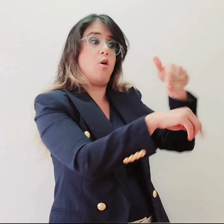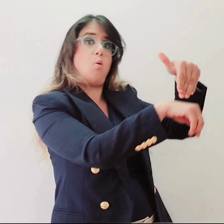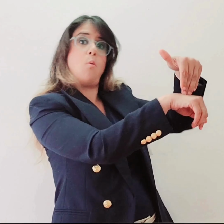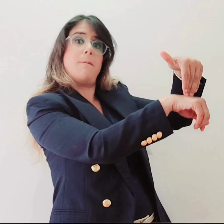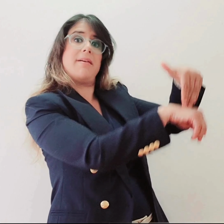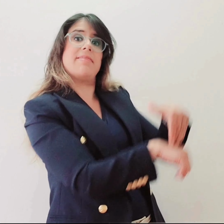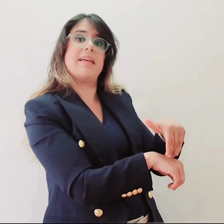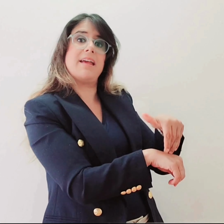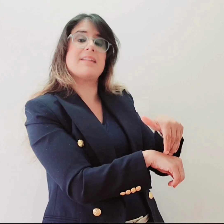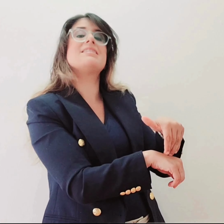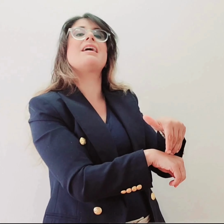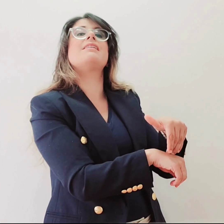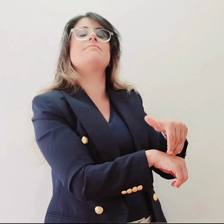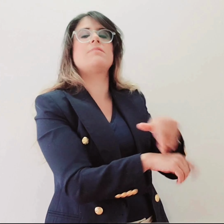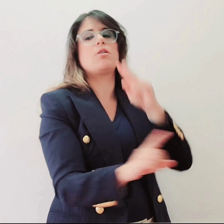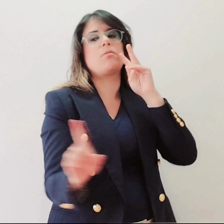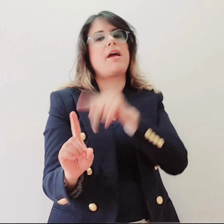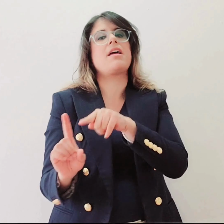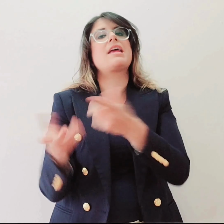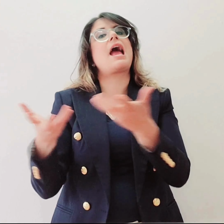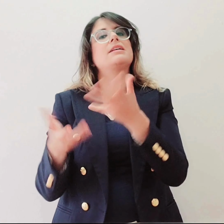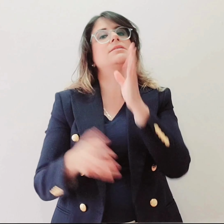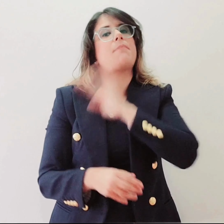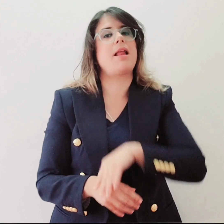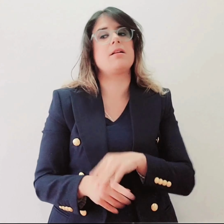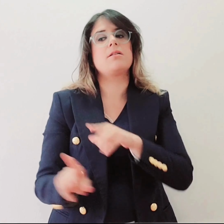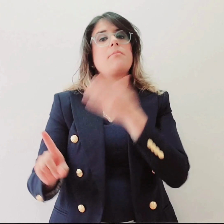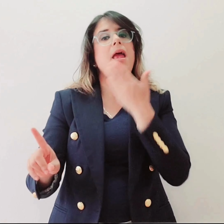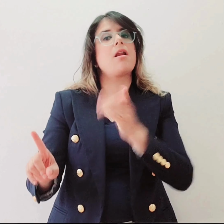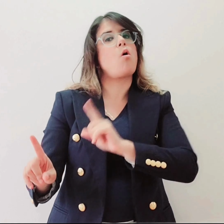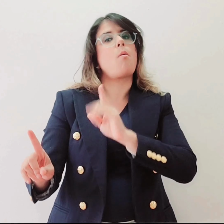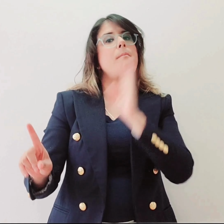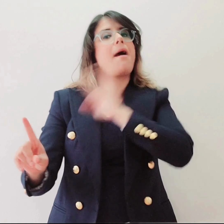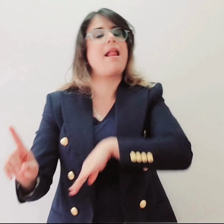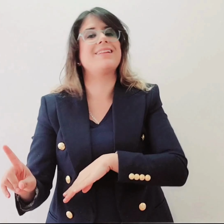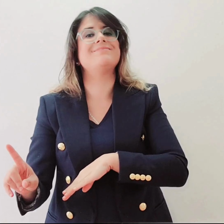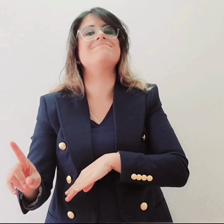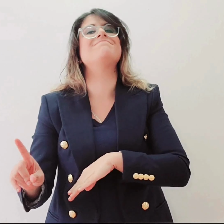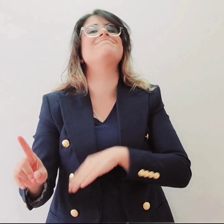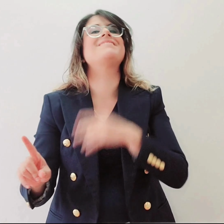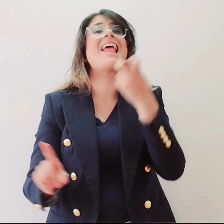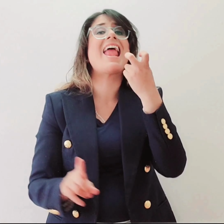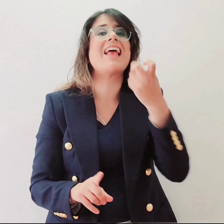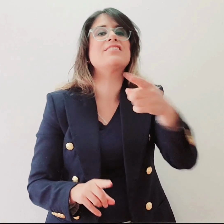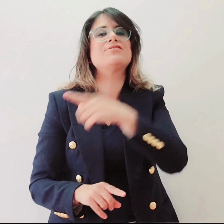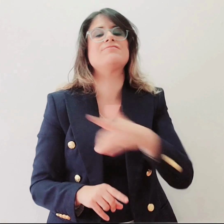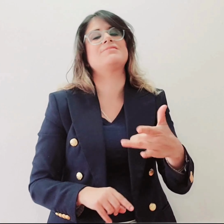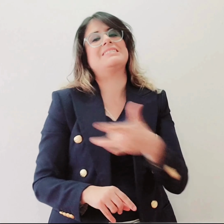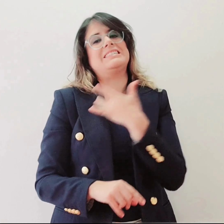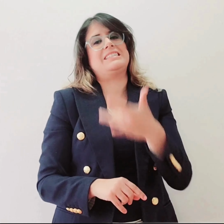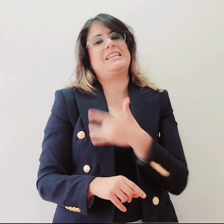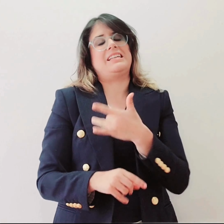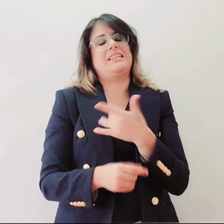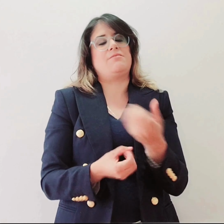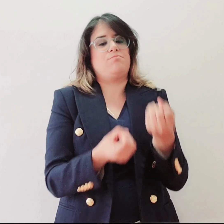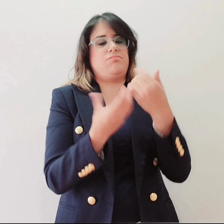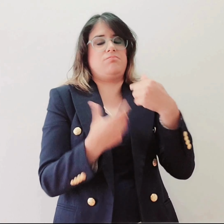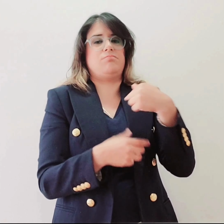el enfoque va a estar en lo que están haciendo mal y por lo tanto vamos a concentrarnos mucho en este tipo de reacciones que además vivimos